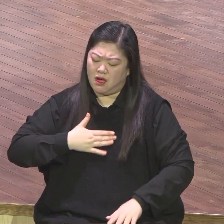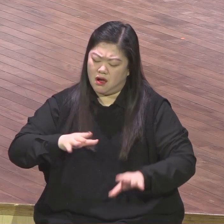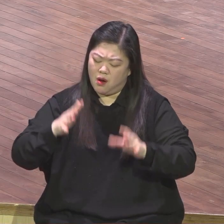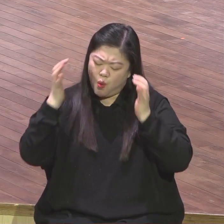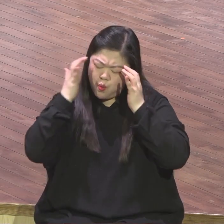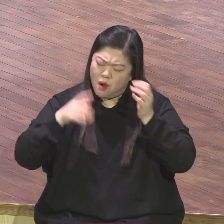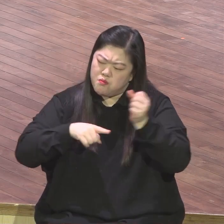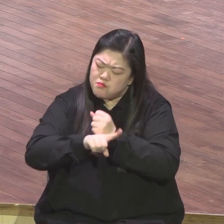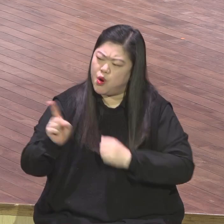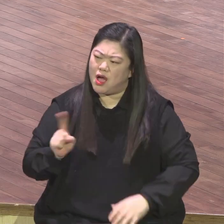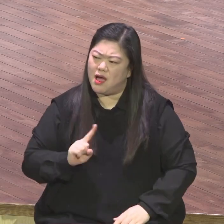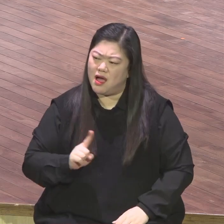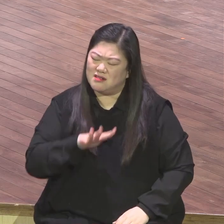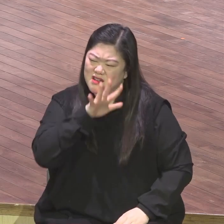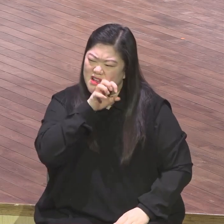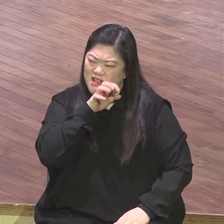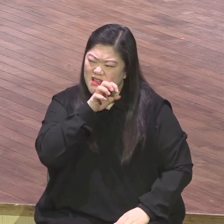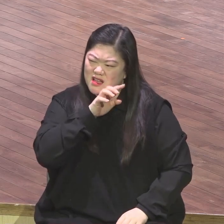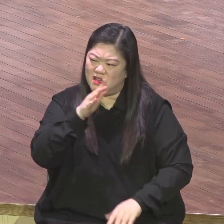전혀